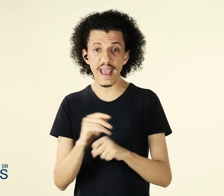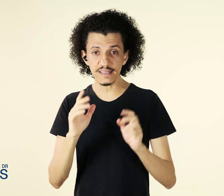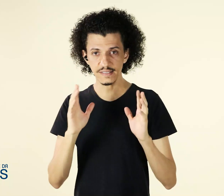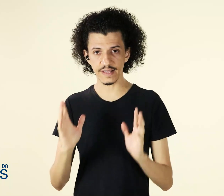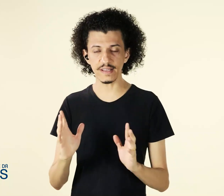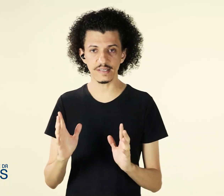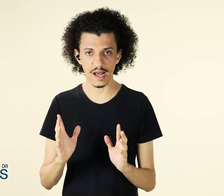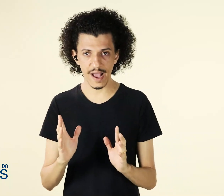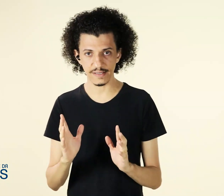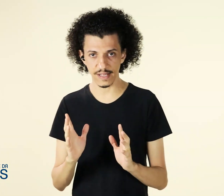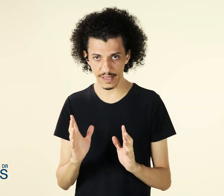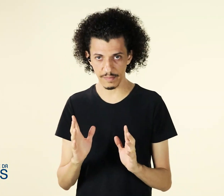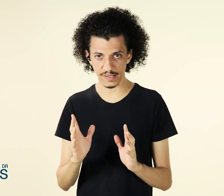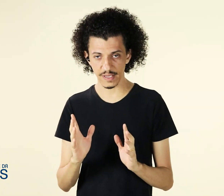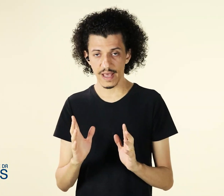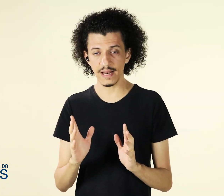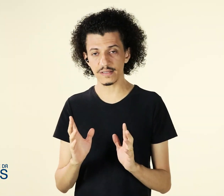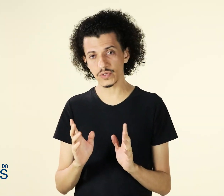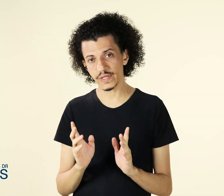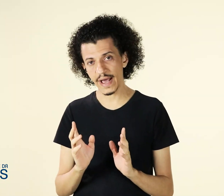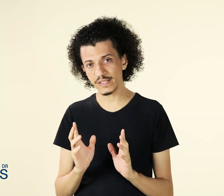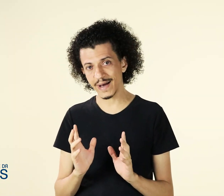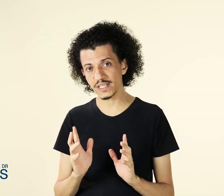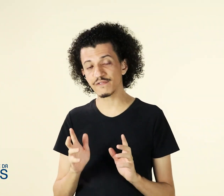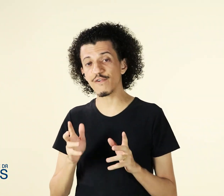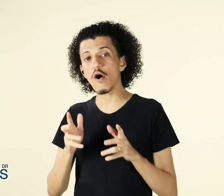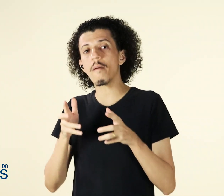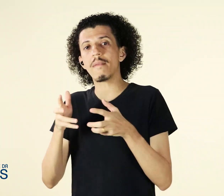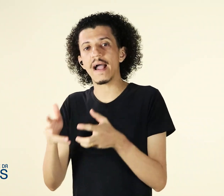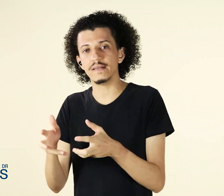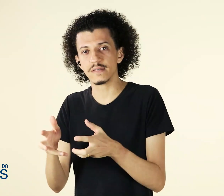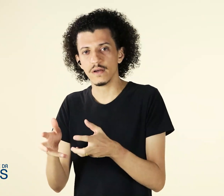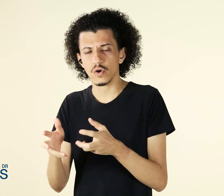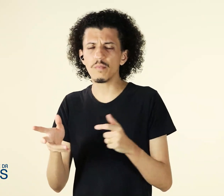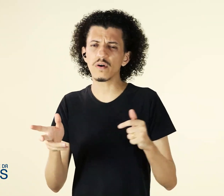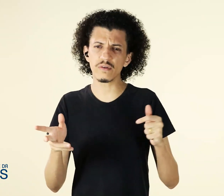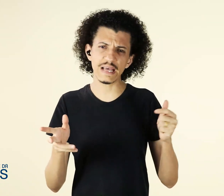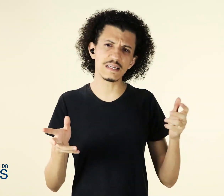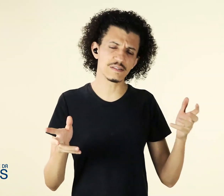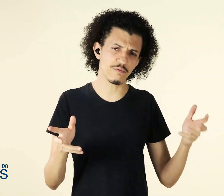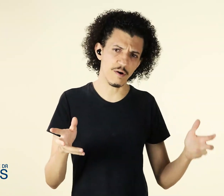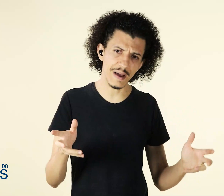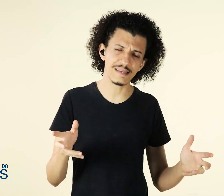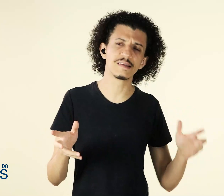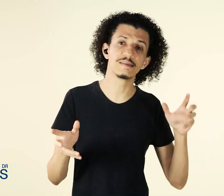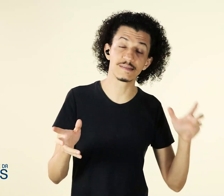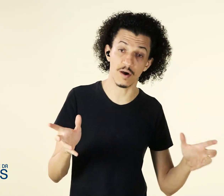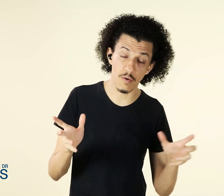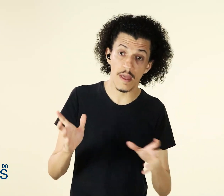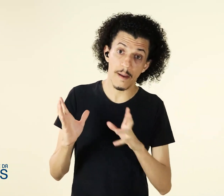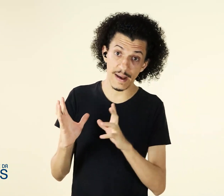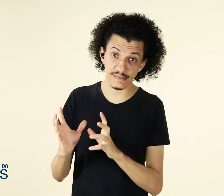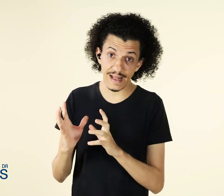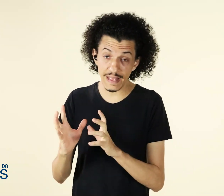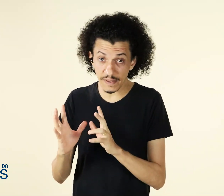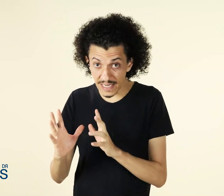Esses três sinais na Libras, eles são sinais mais formais. No português eles são formais? São. Mas na Libras eles